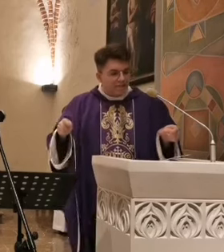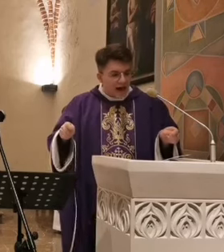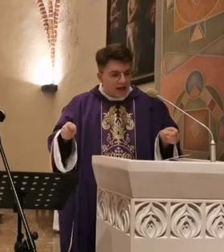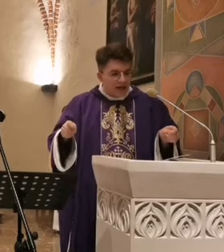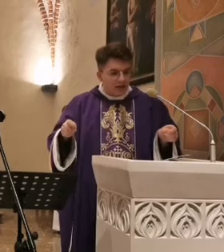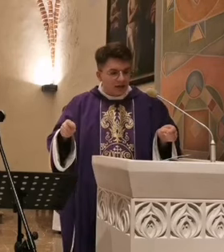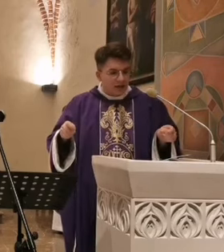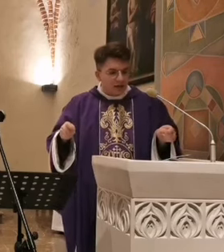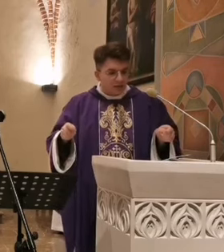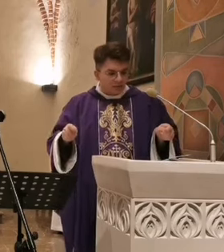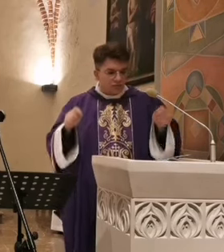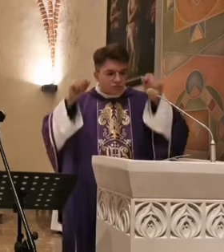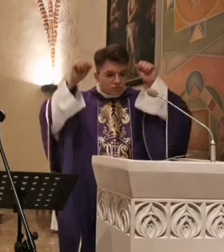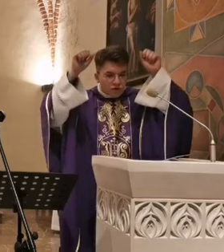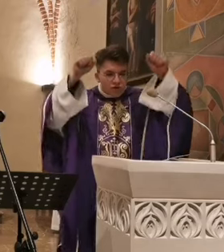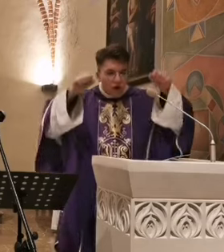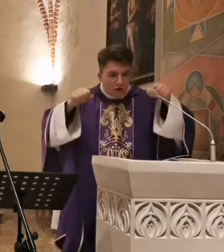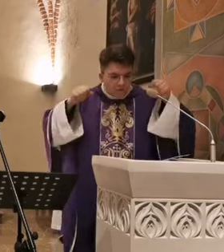sprzedawali